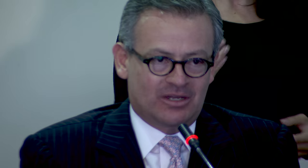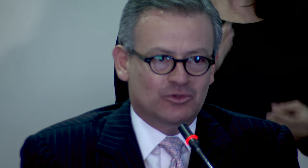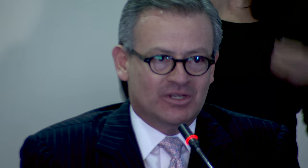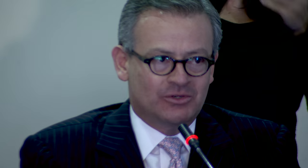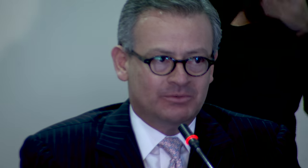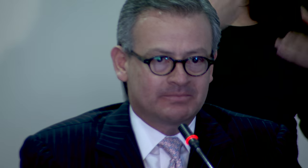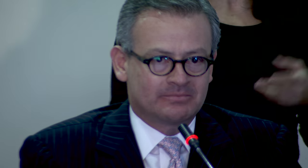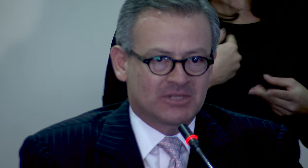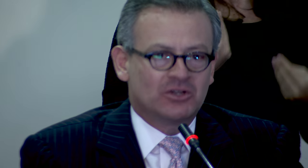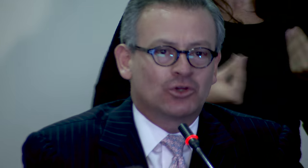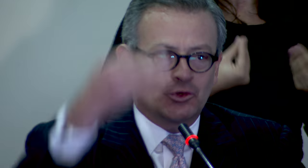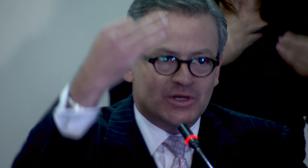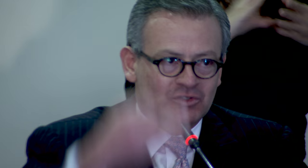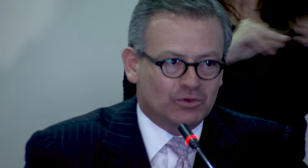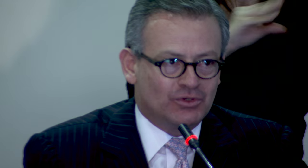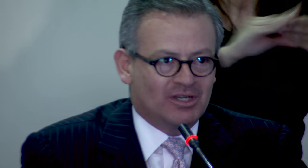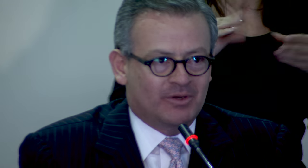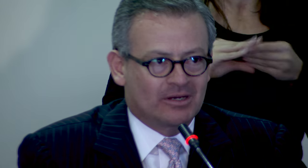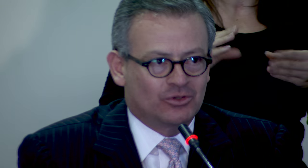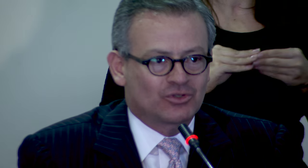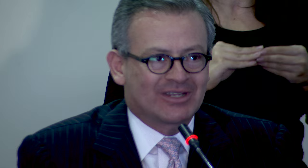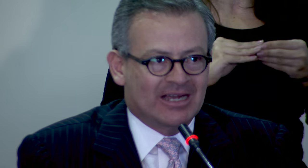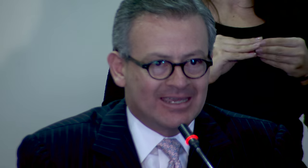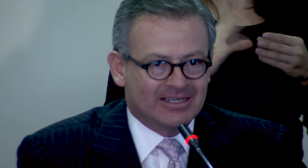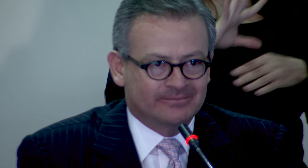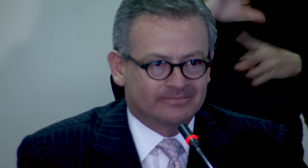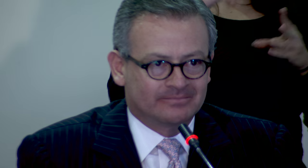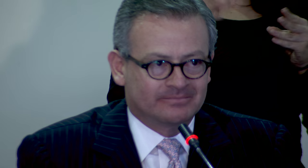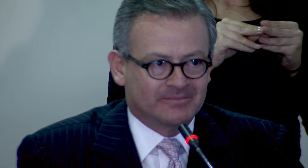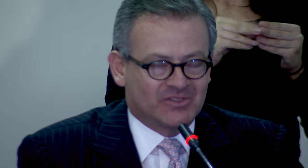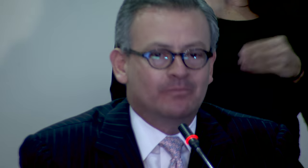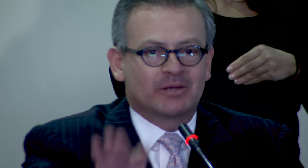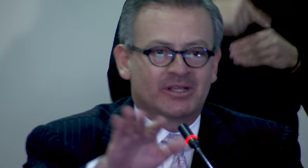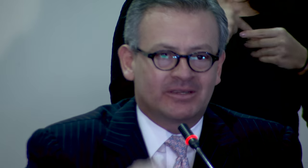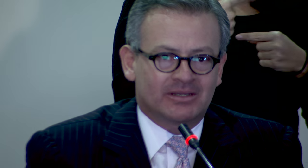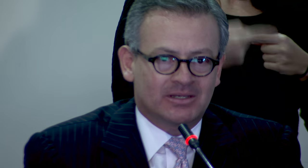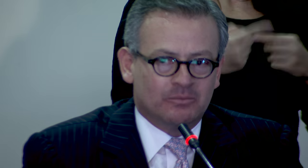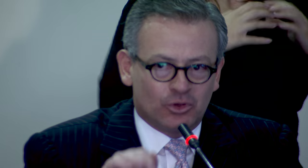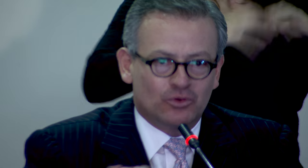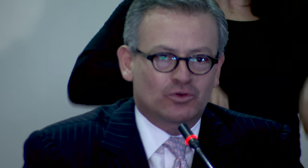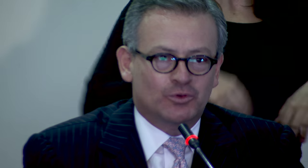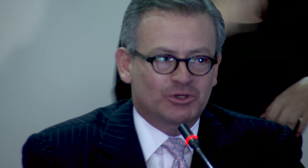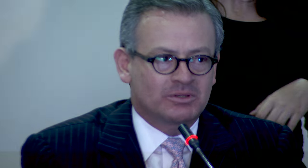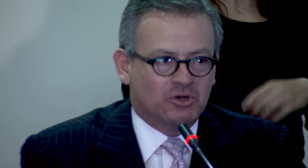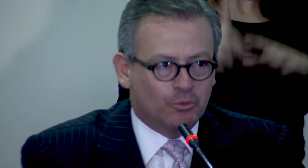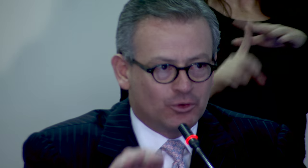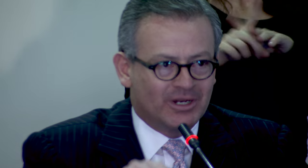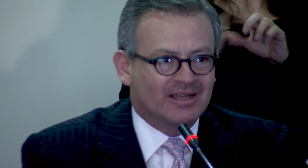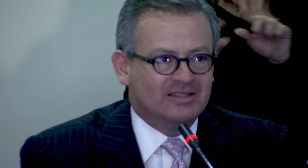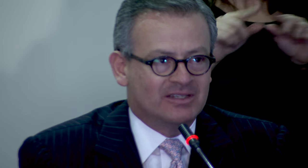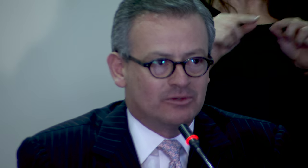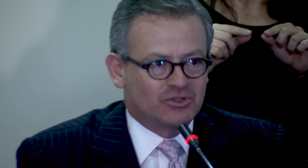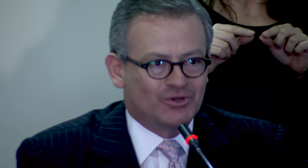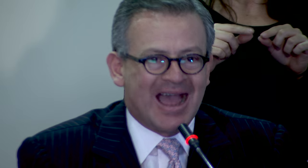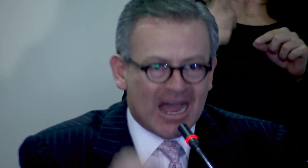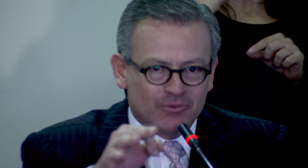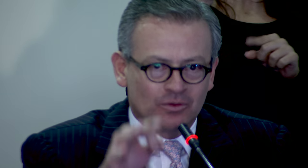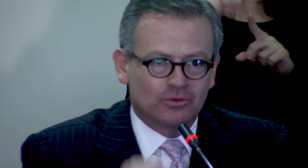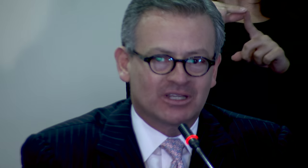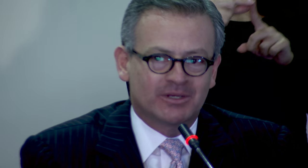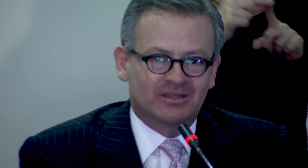de lo que hemos hecho, todo esto de un día para el otro se caiga simplemente por un rumor o por una